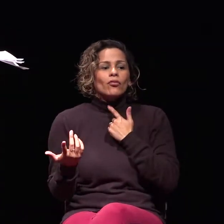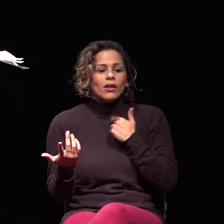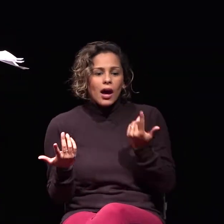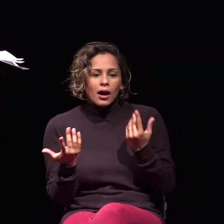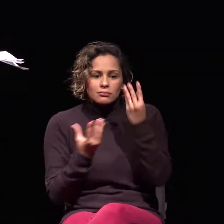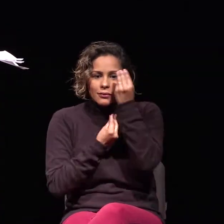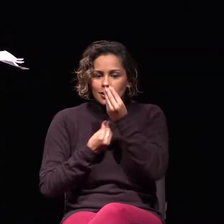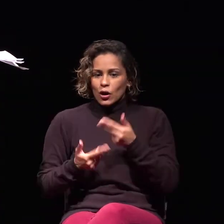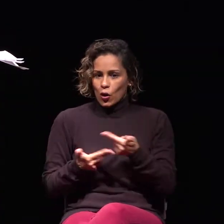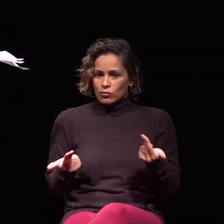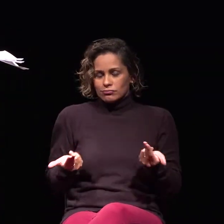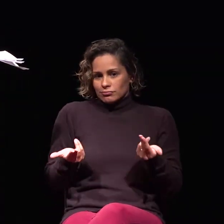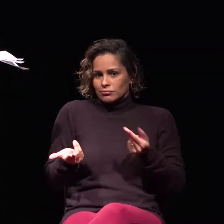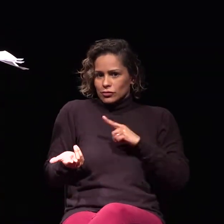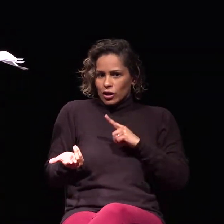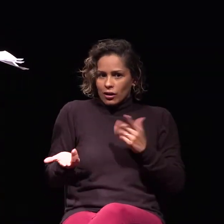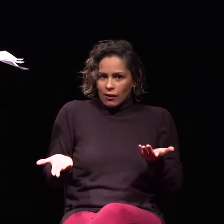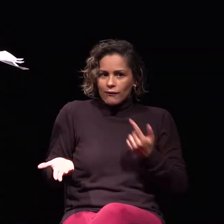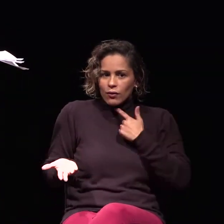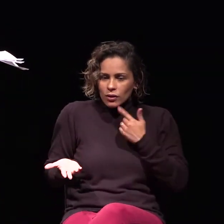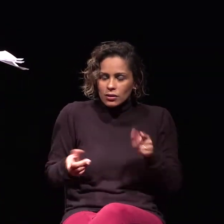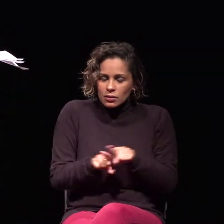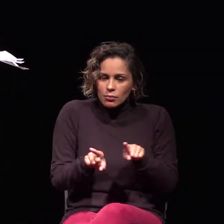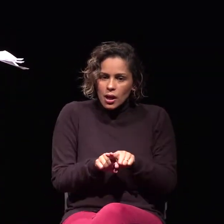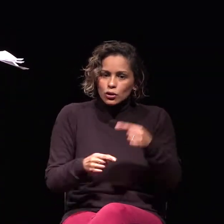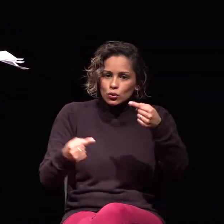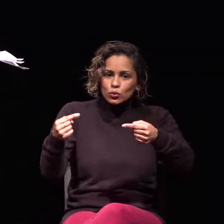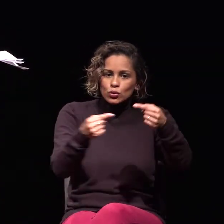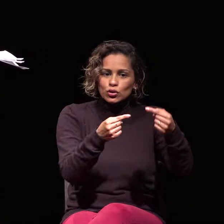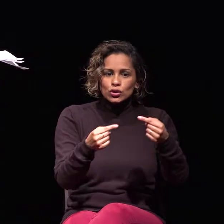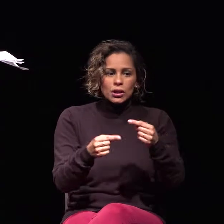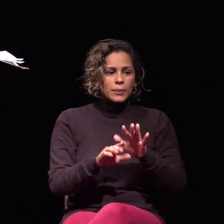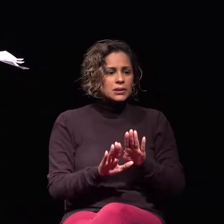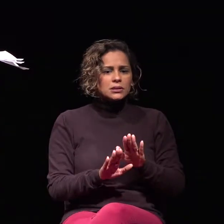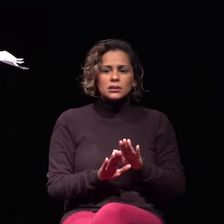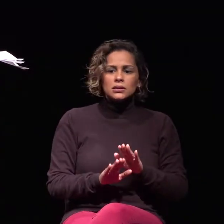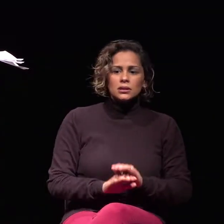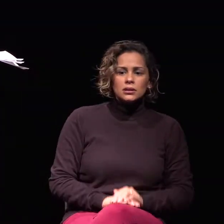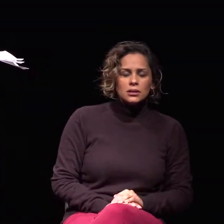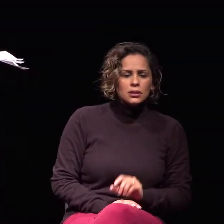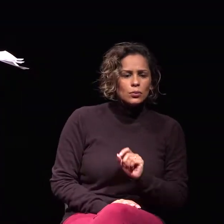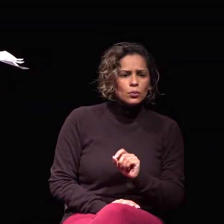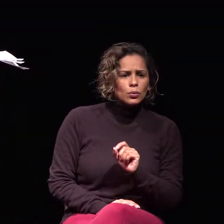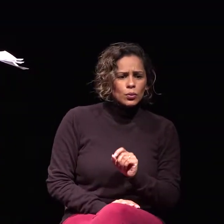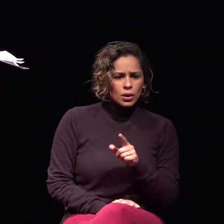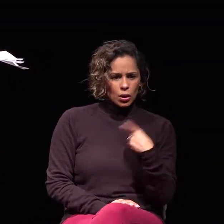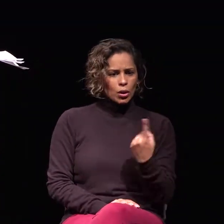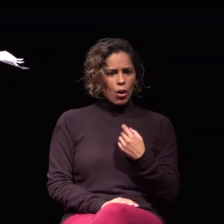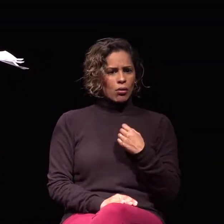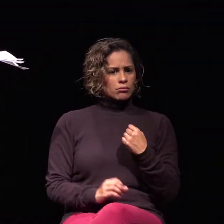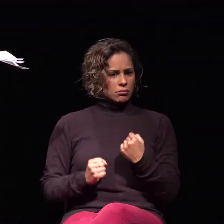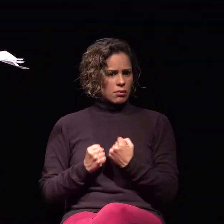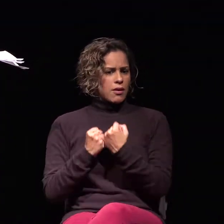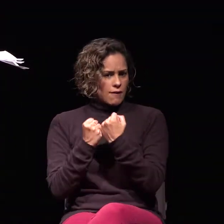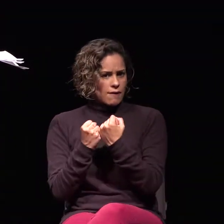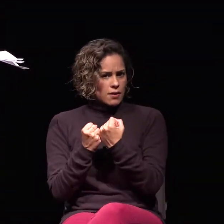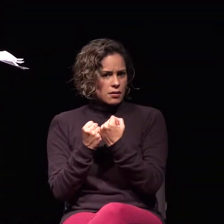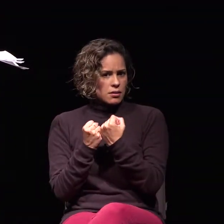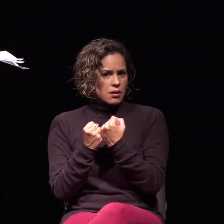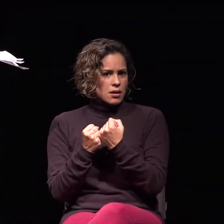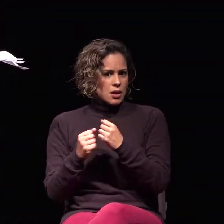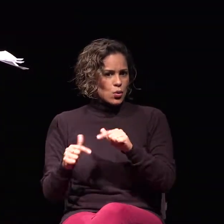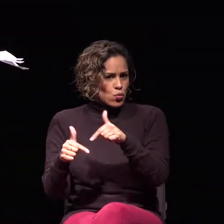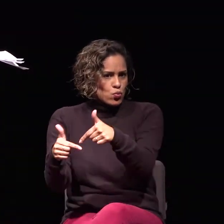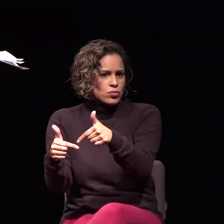enfim. Aí eles falaram, não, quem é? Nós aqui estamos para defender a classe operária, e a classe operária não tem